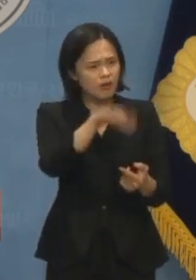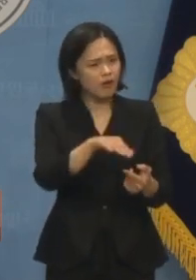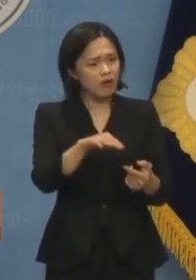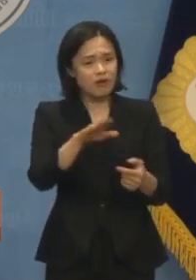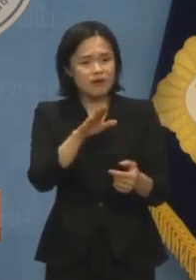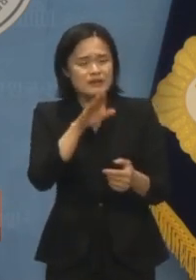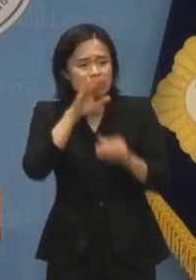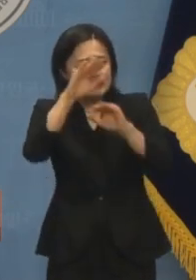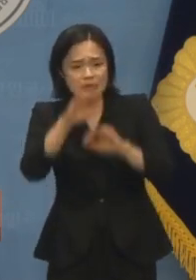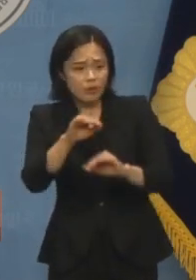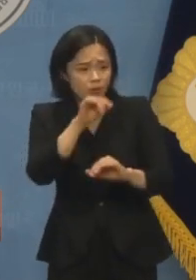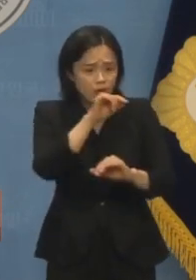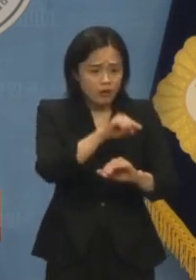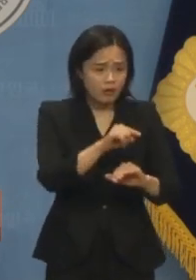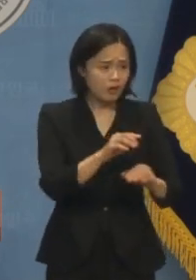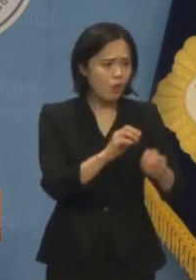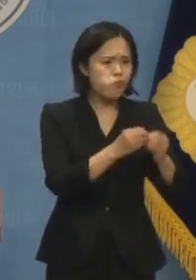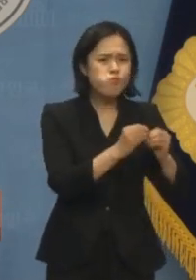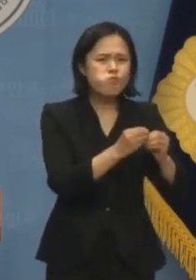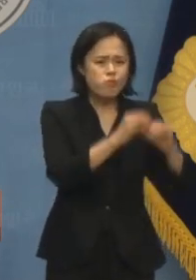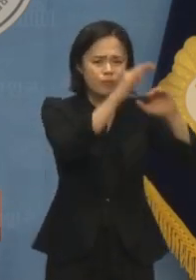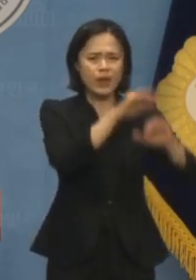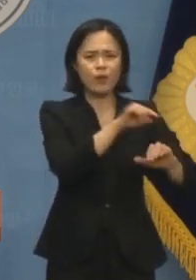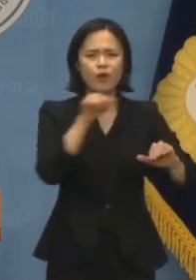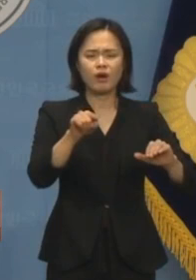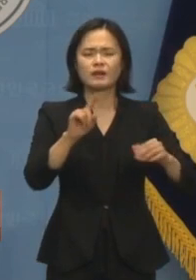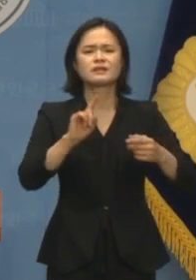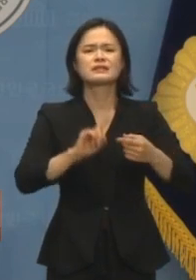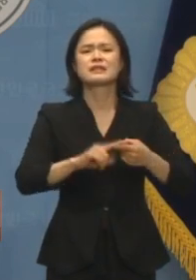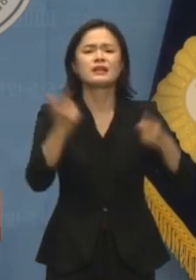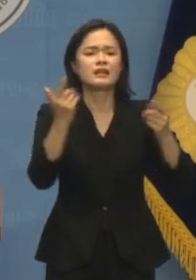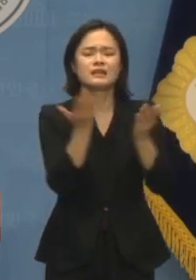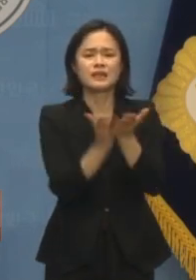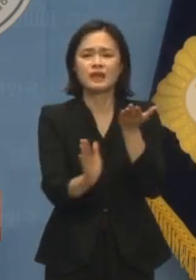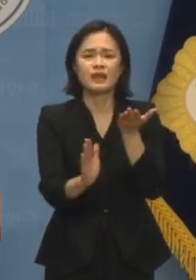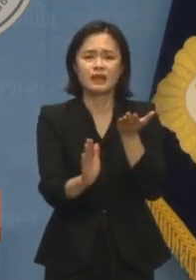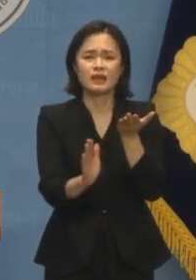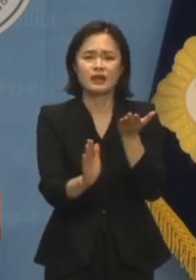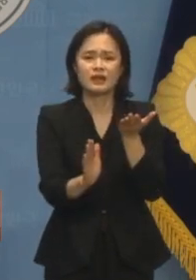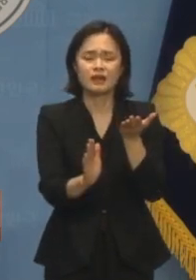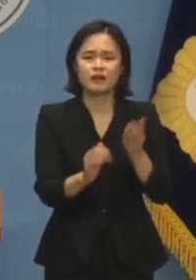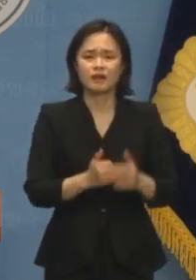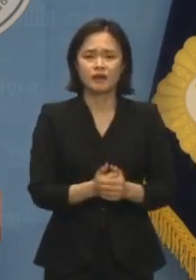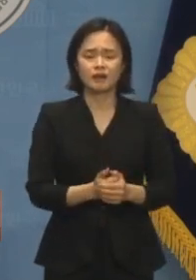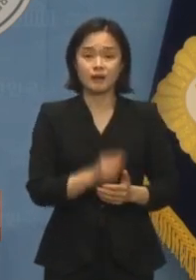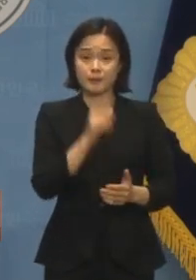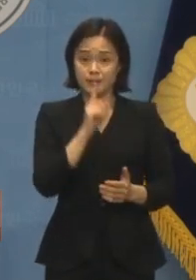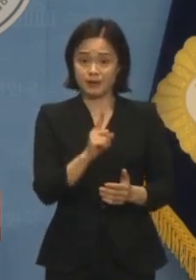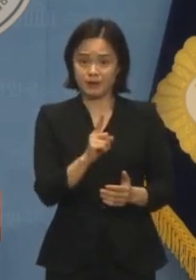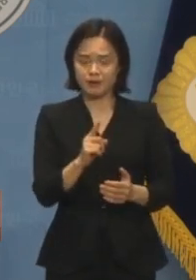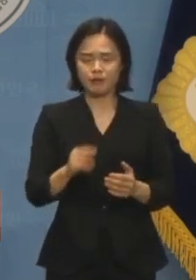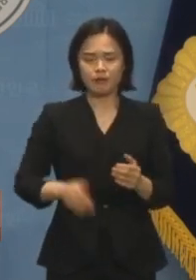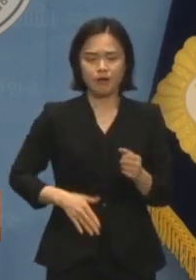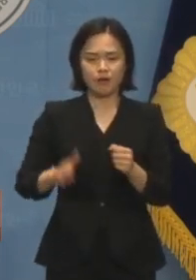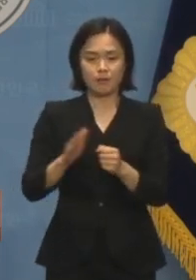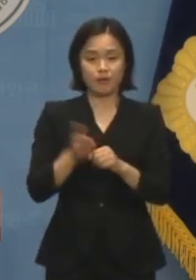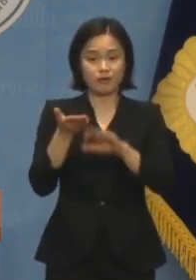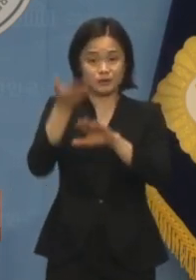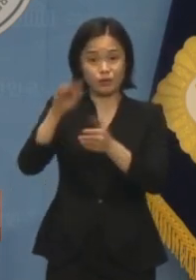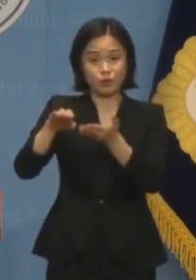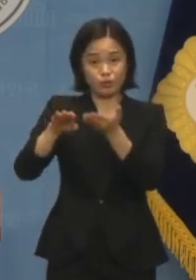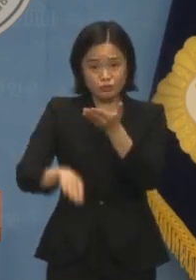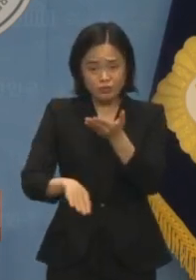부풀려진 상태인데 진상은 너무나 간단하고 초라합니다. 해병대 선후배 간 나는 며칠간의